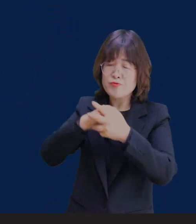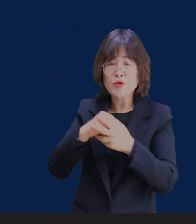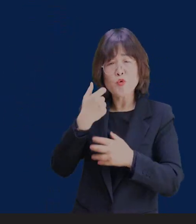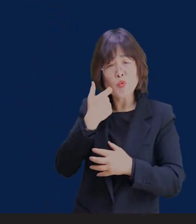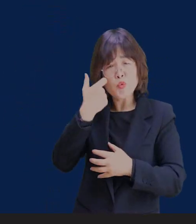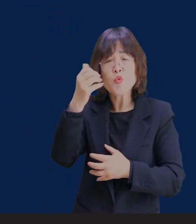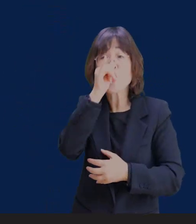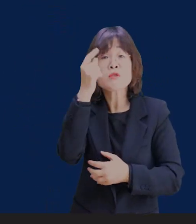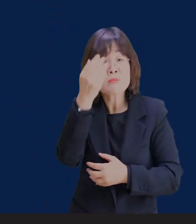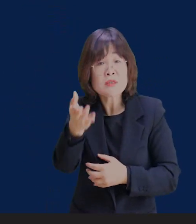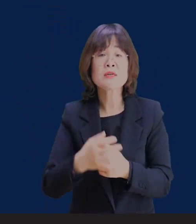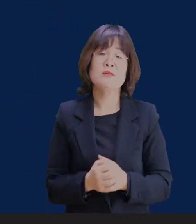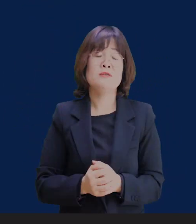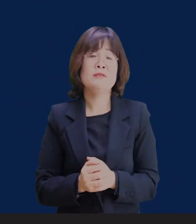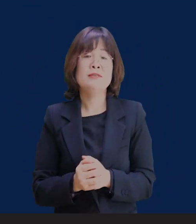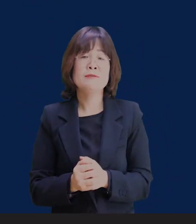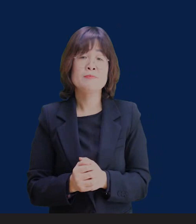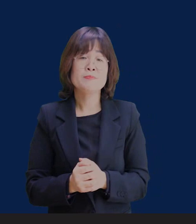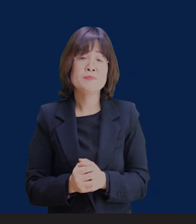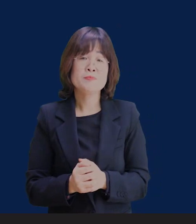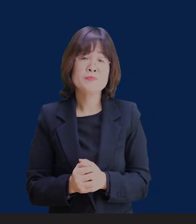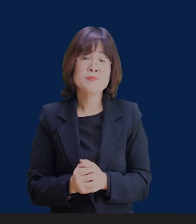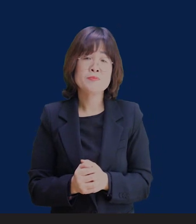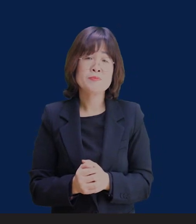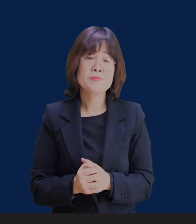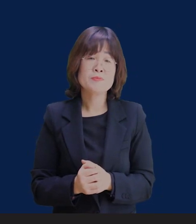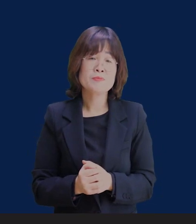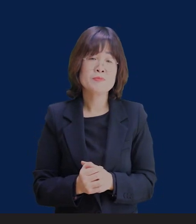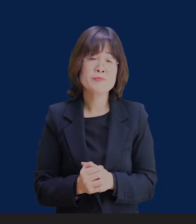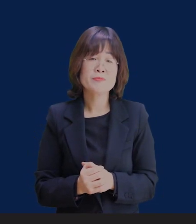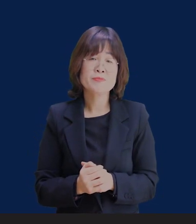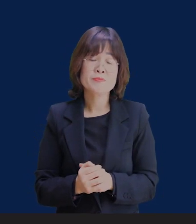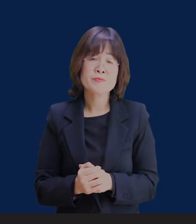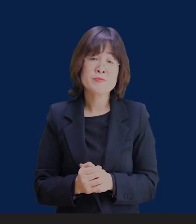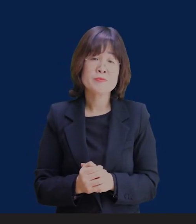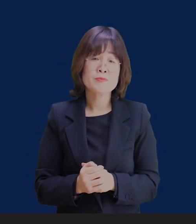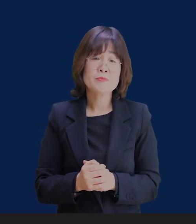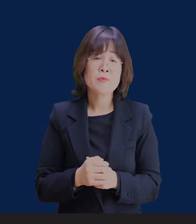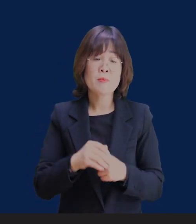지속되고 있습니까? 여러분의 성전은 거룩하십니까?